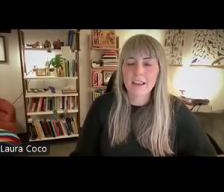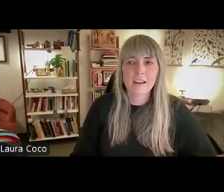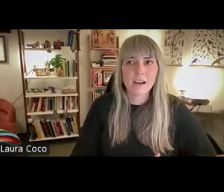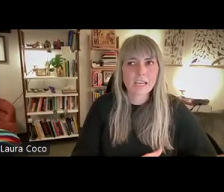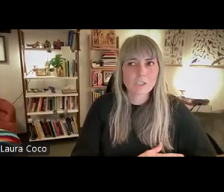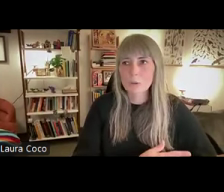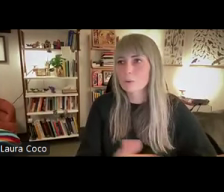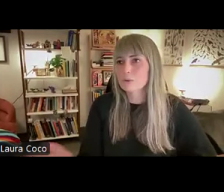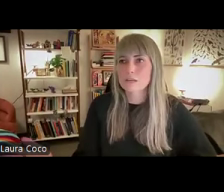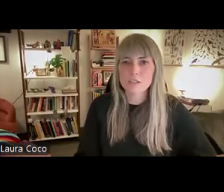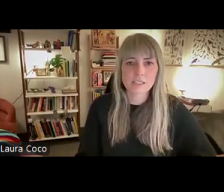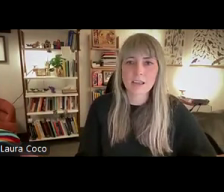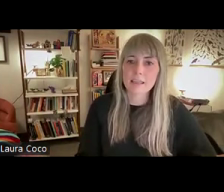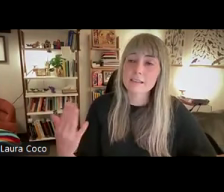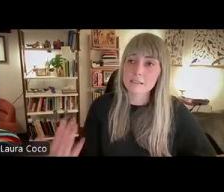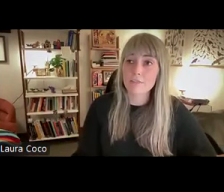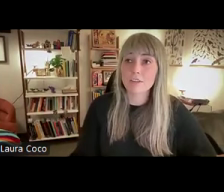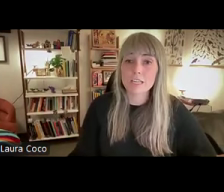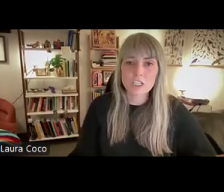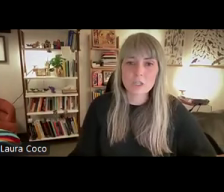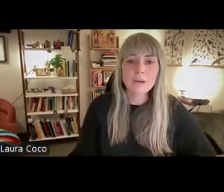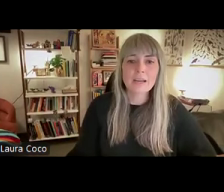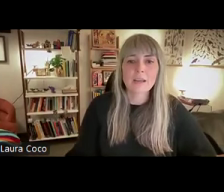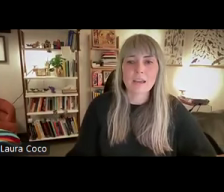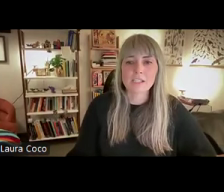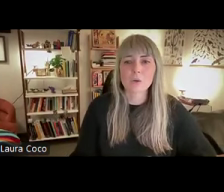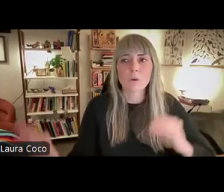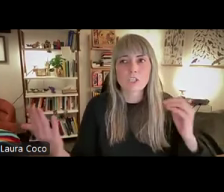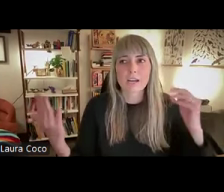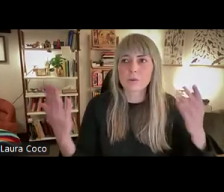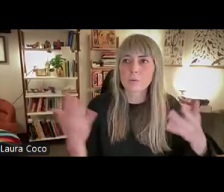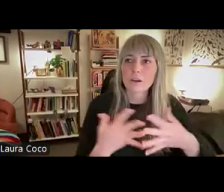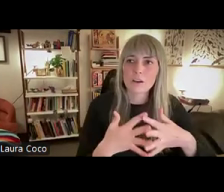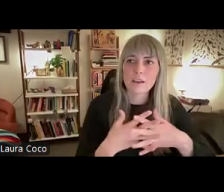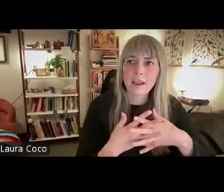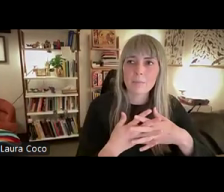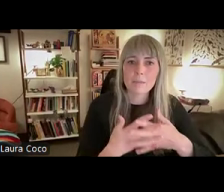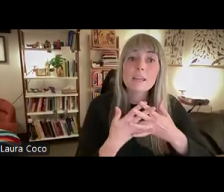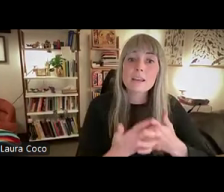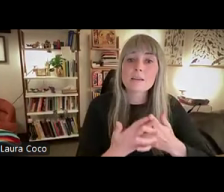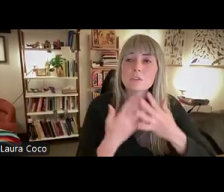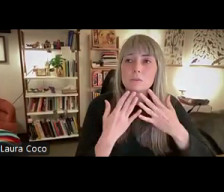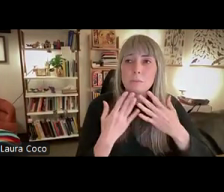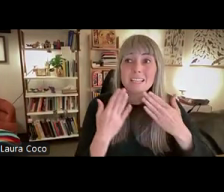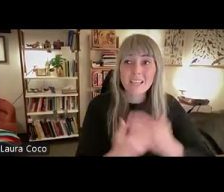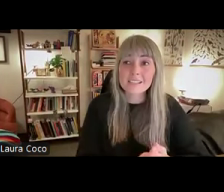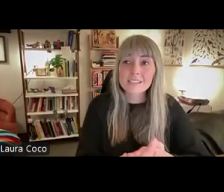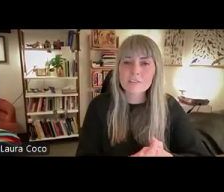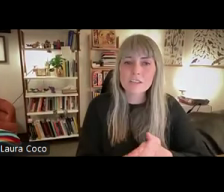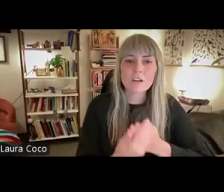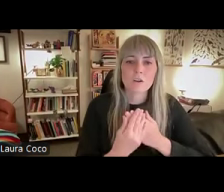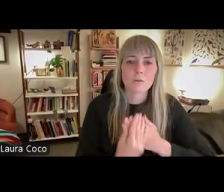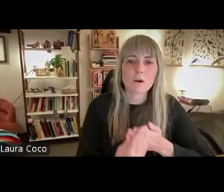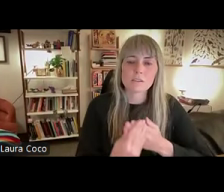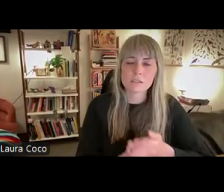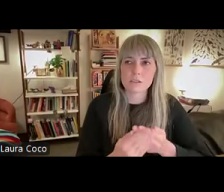estos tapones para los oídos no se permiten por seguridad y totalmente entiendo el asunto de seguridad. Entonces, estamos trabajando en